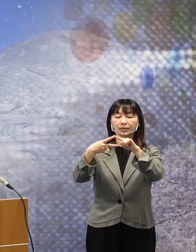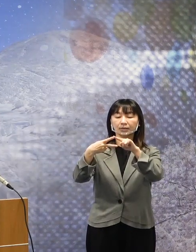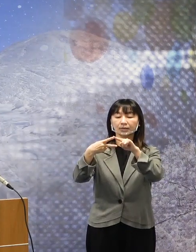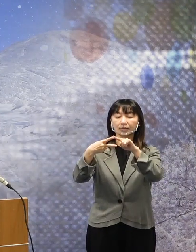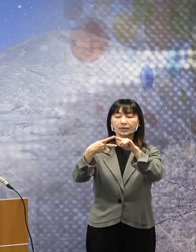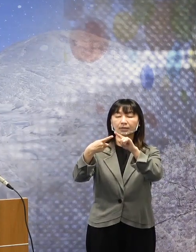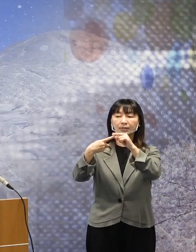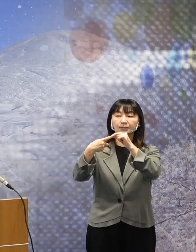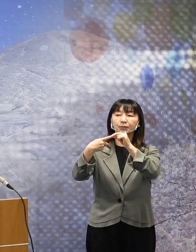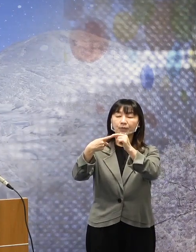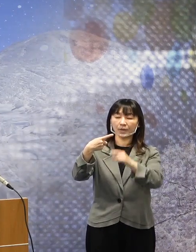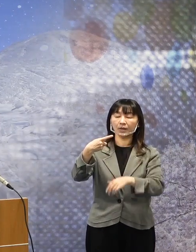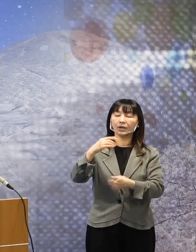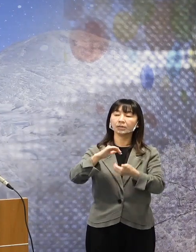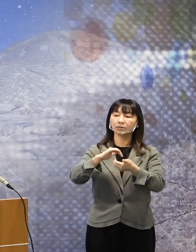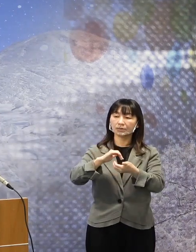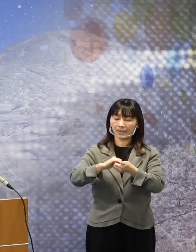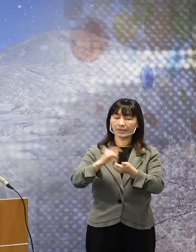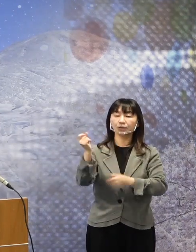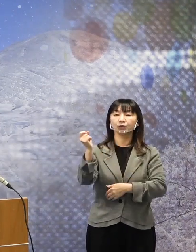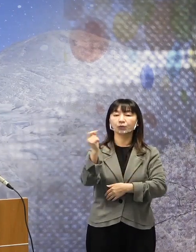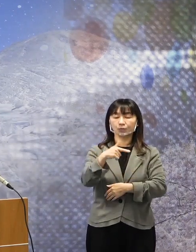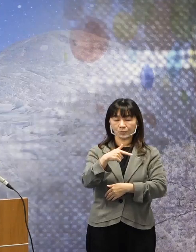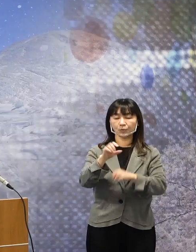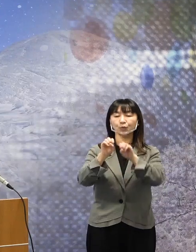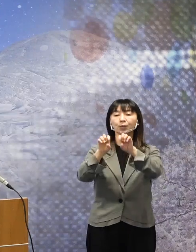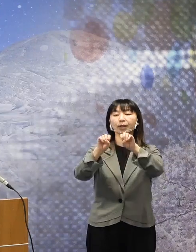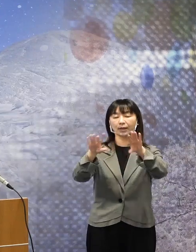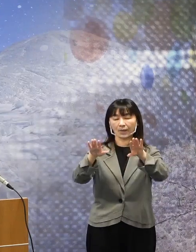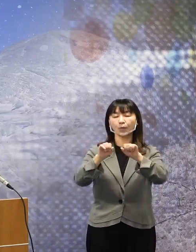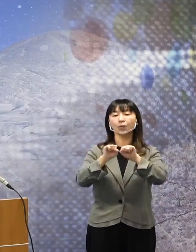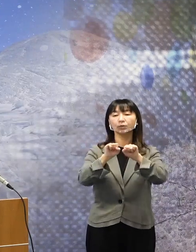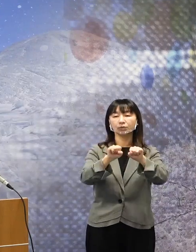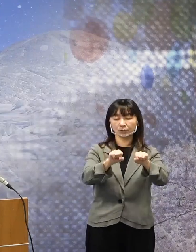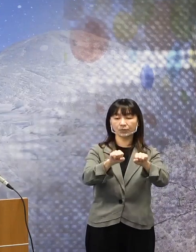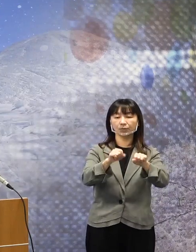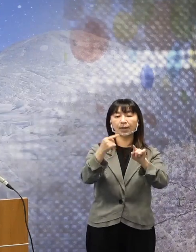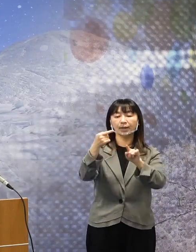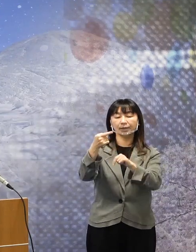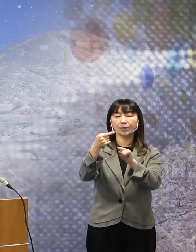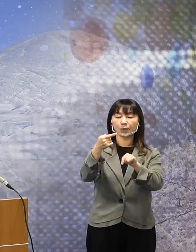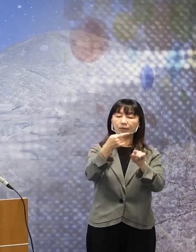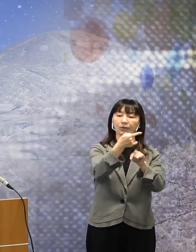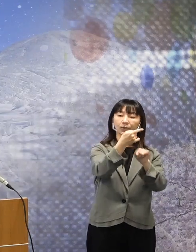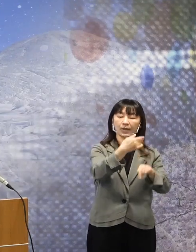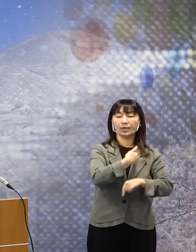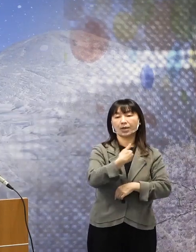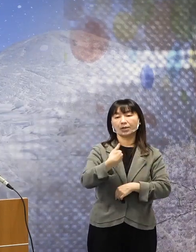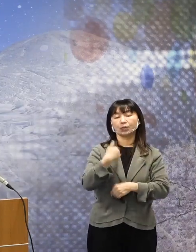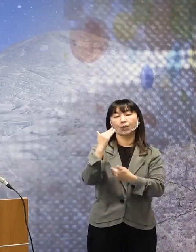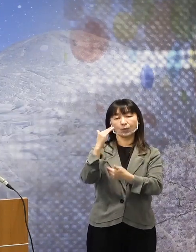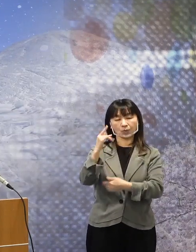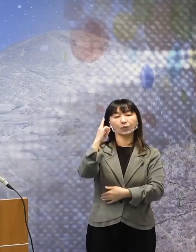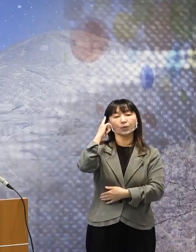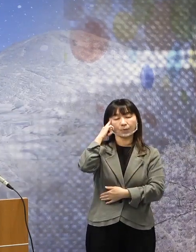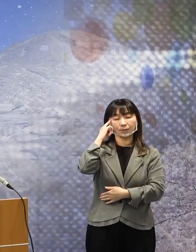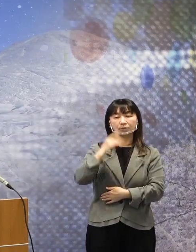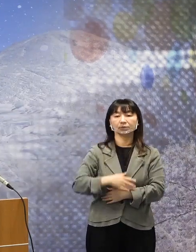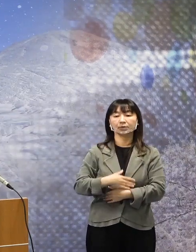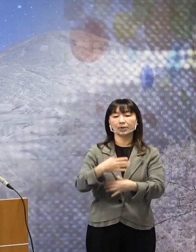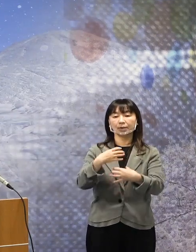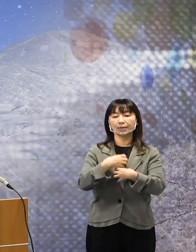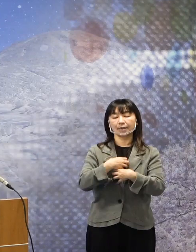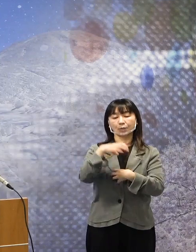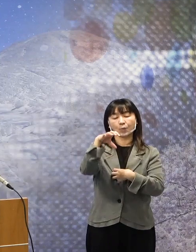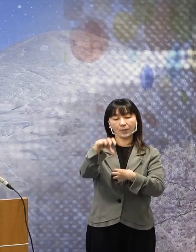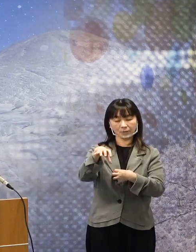白丸の1つ目はぜひすぐ、まあ、呼びかけをさせていただいて、お一人お一人ができることですので、まあ、リスクの高いところで出